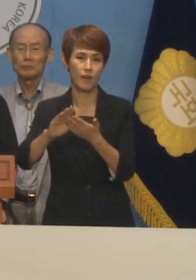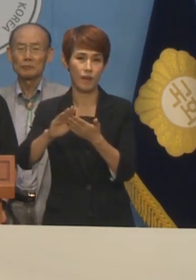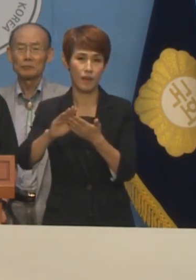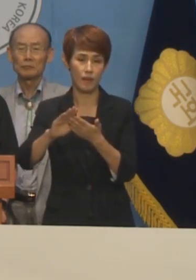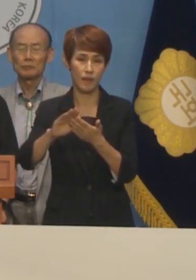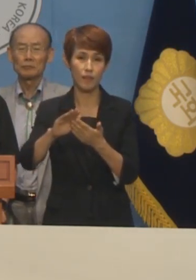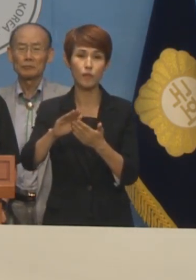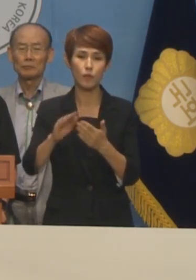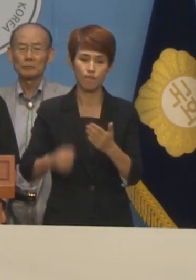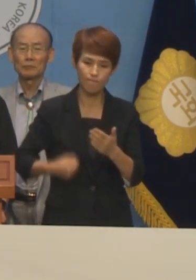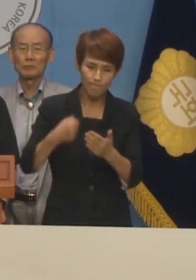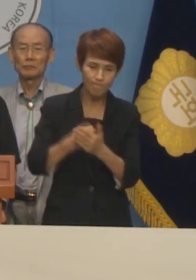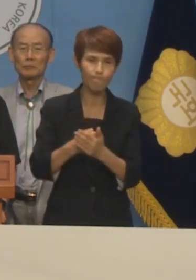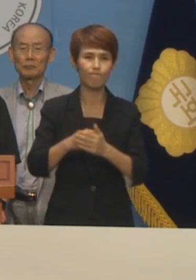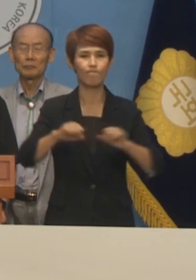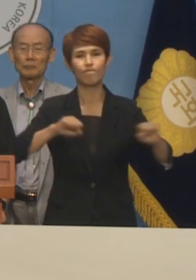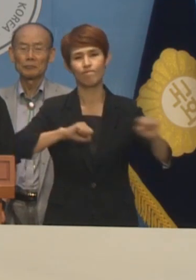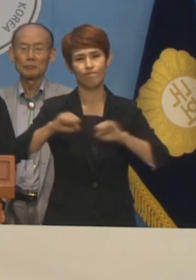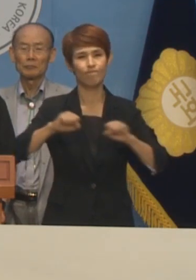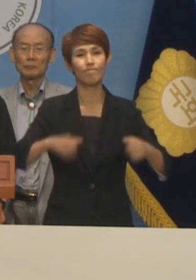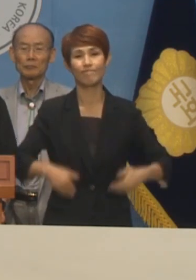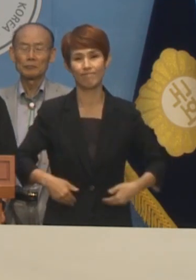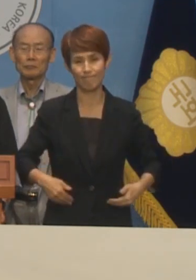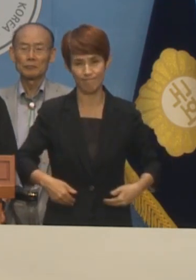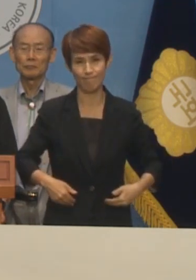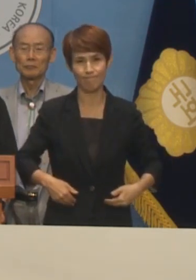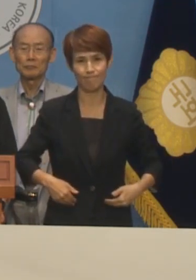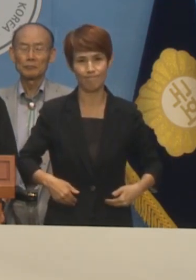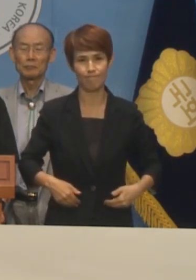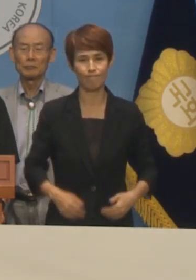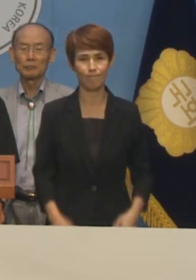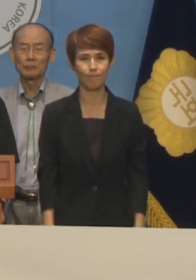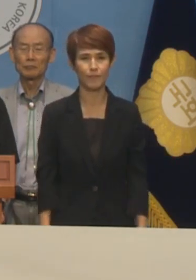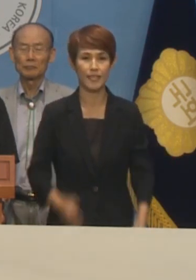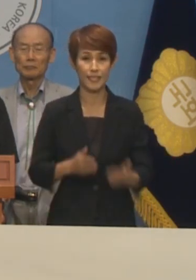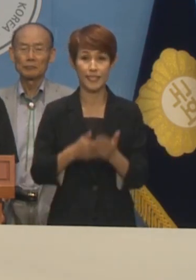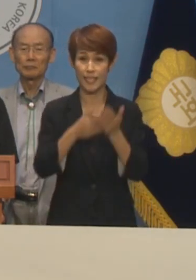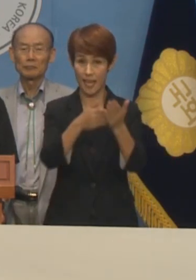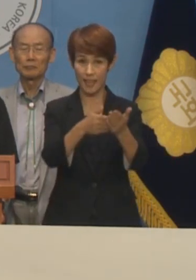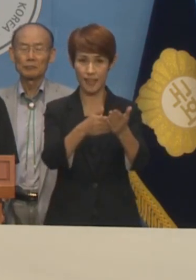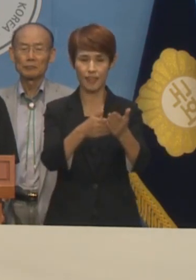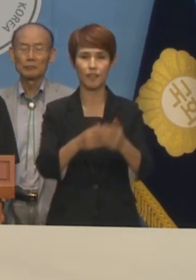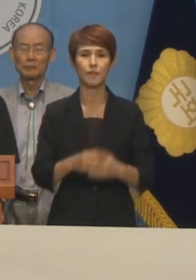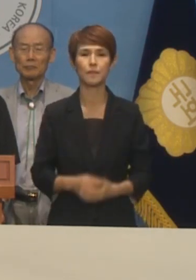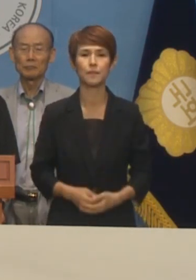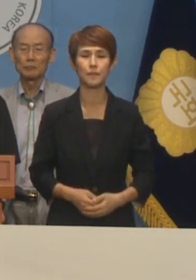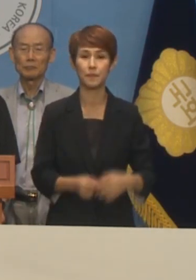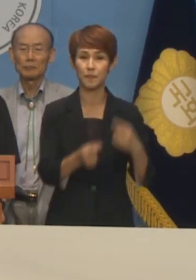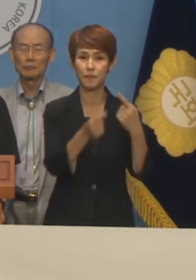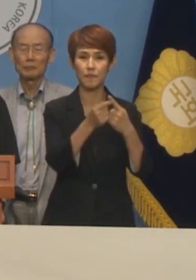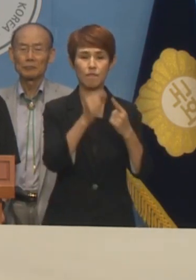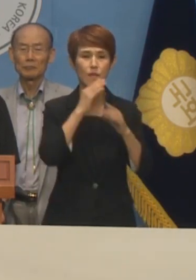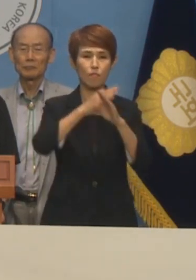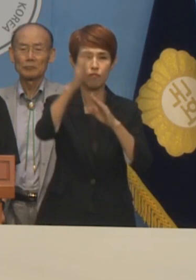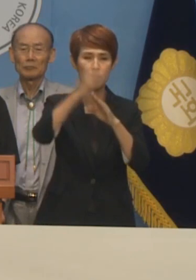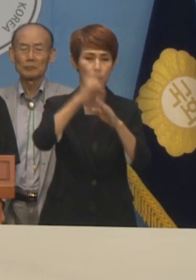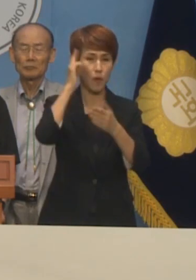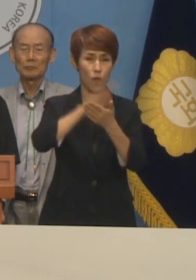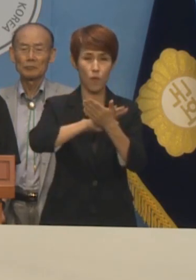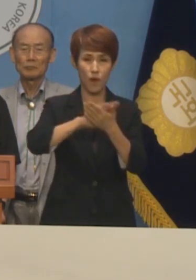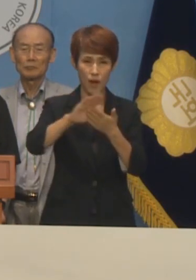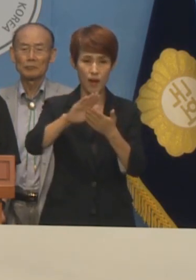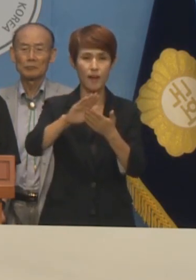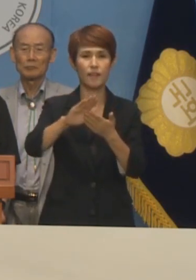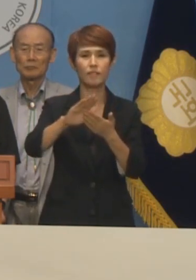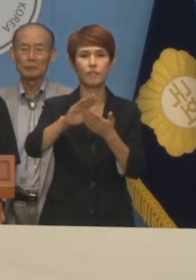위대한 결단과 행동을 추구하면서 아래와 같이 제안한다. 하나, 남북의 평화로운